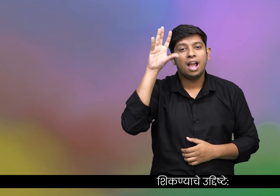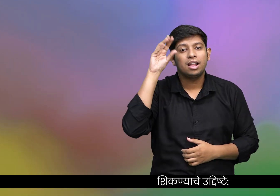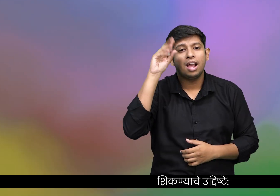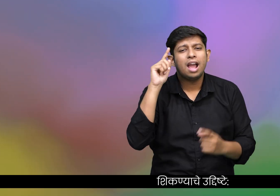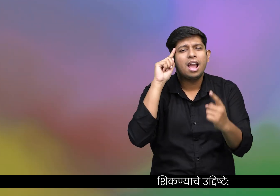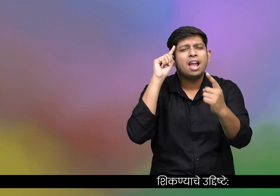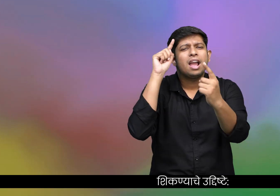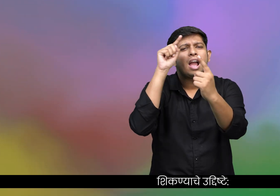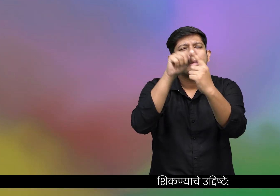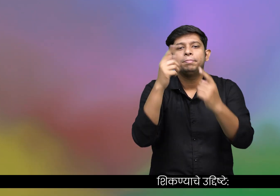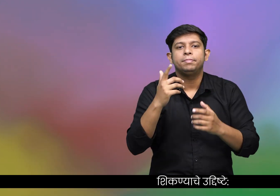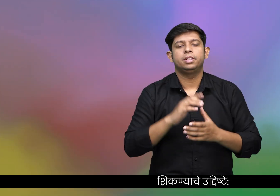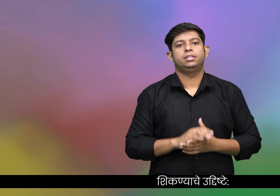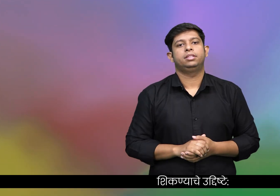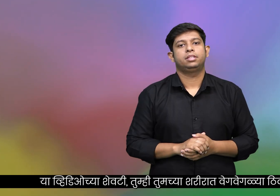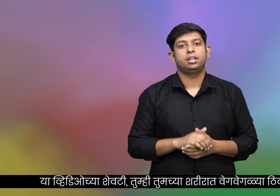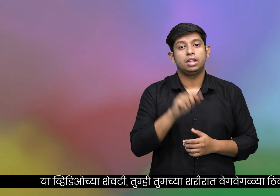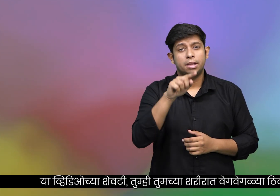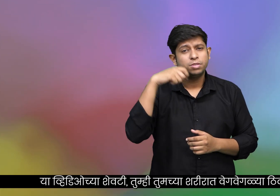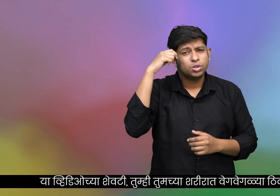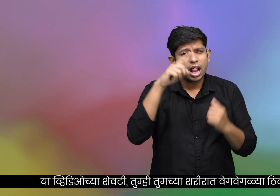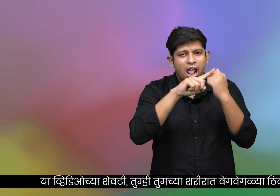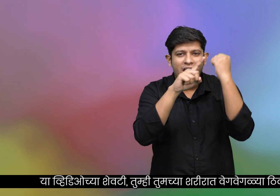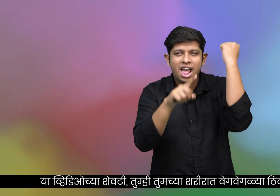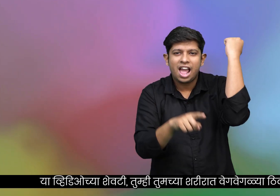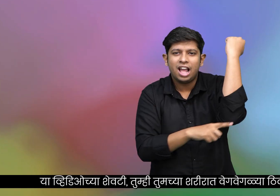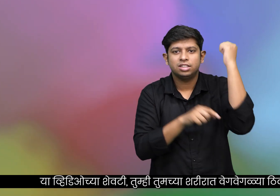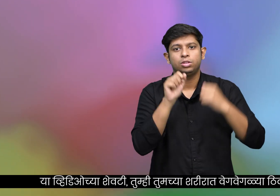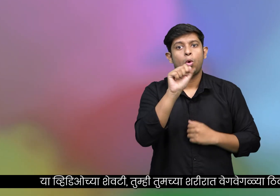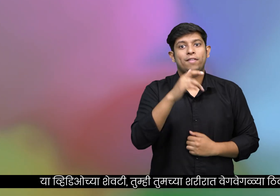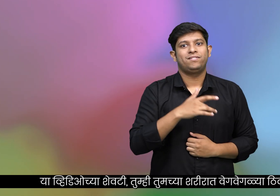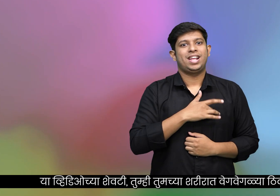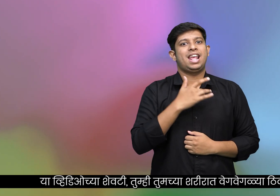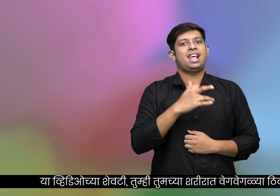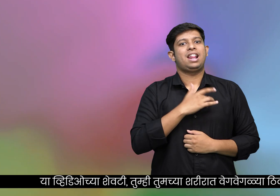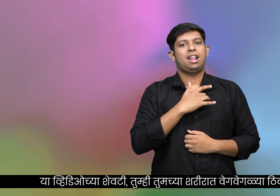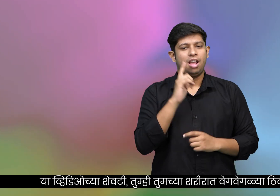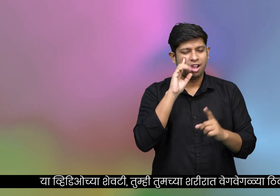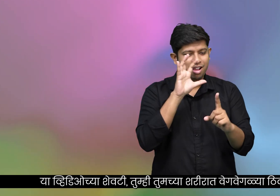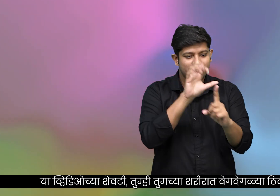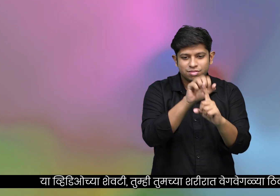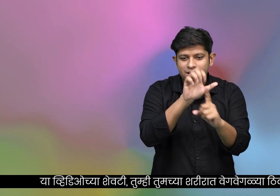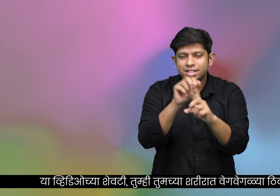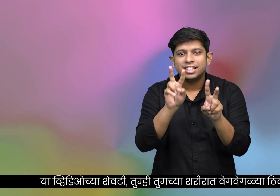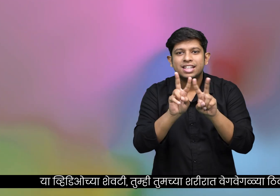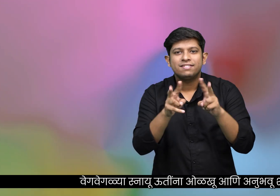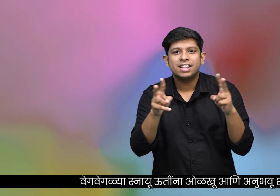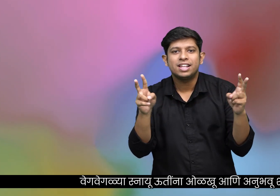शिकण्याचे उद्दिष्टे. या व्हिडिओच्या शेवटी तुम्ही तुमच्या शरीरात वेगवेगळ्या ठिकाणी असलेल्या